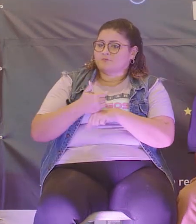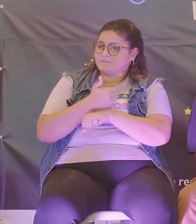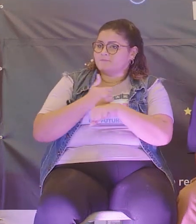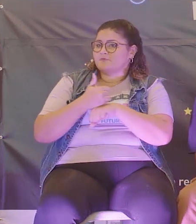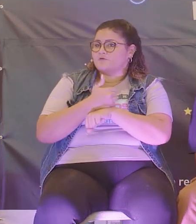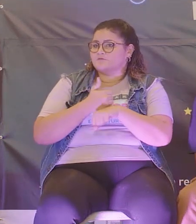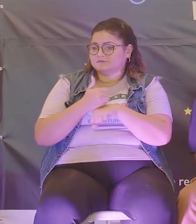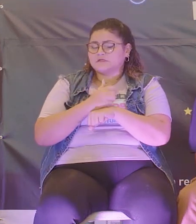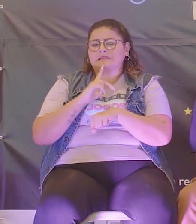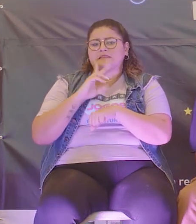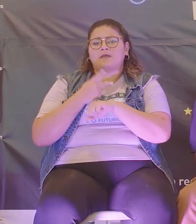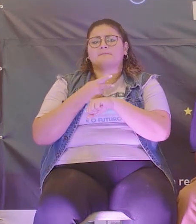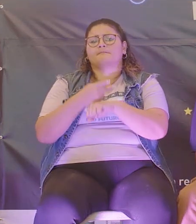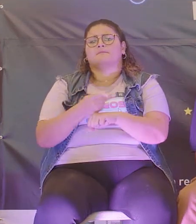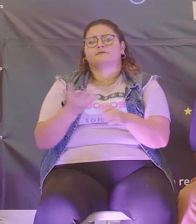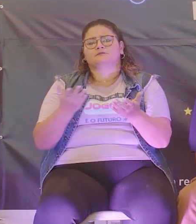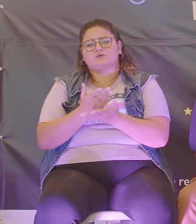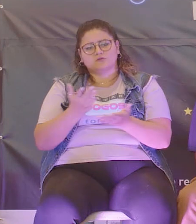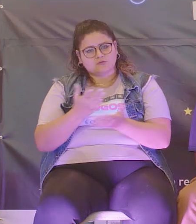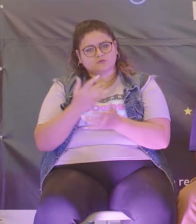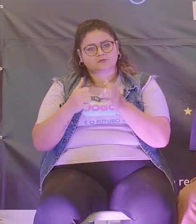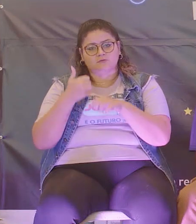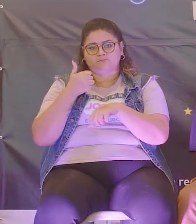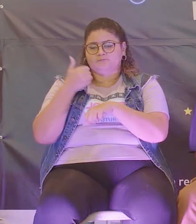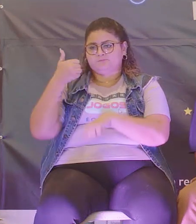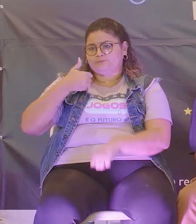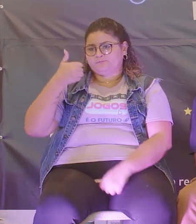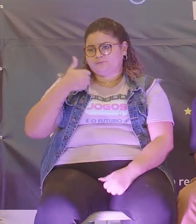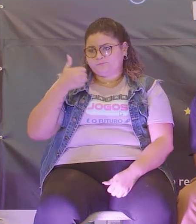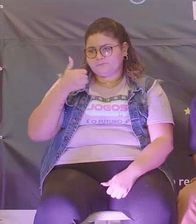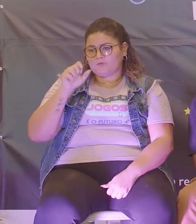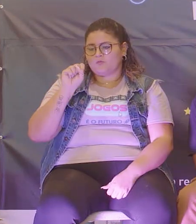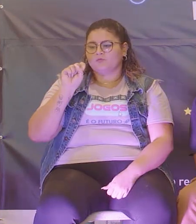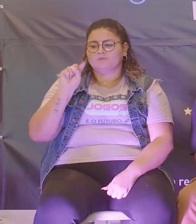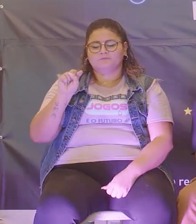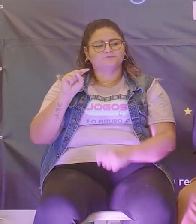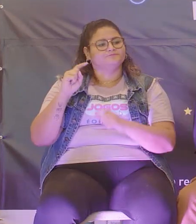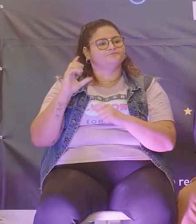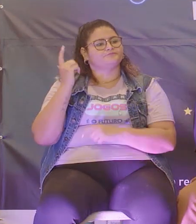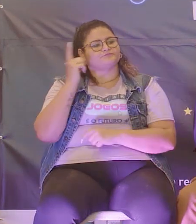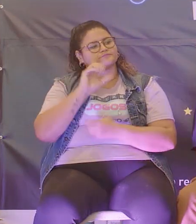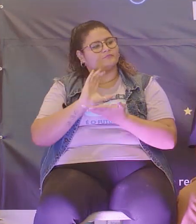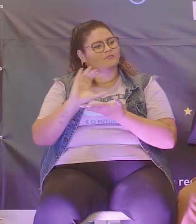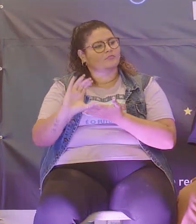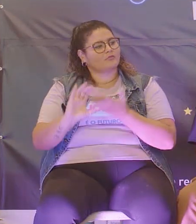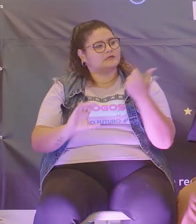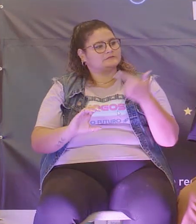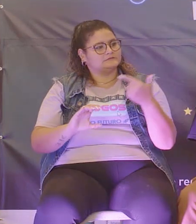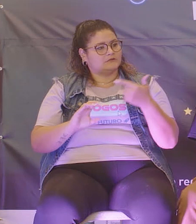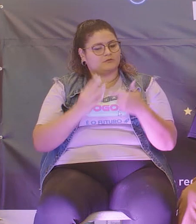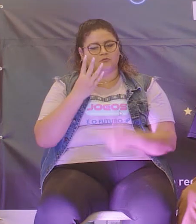essa premiação aqui hoje, onde o primeiro lugar é R$8 mil, o segundo lugar R$4